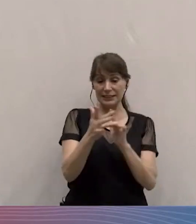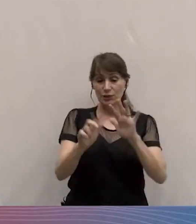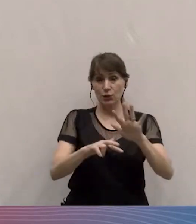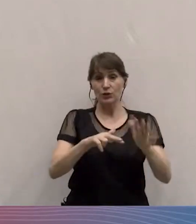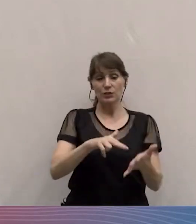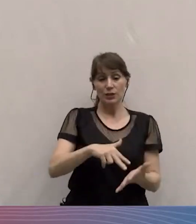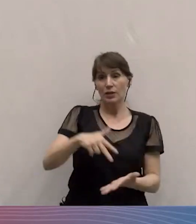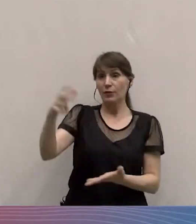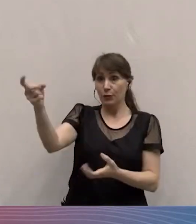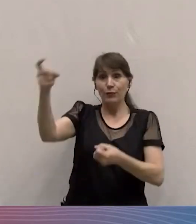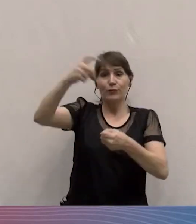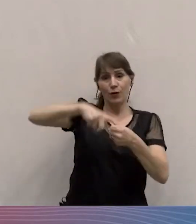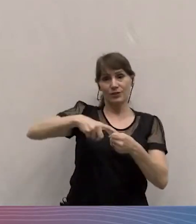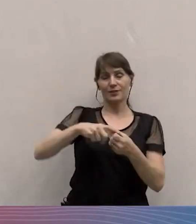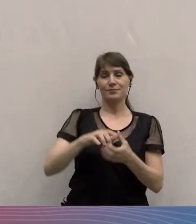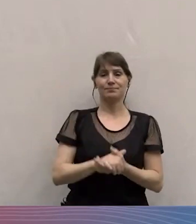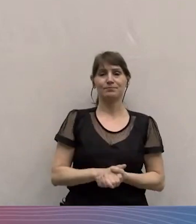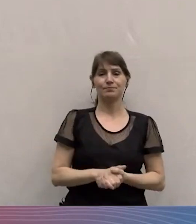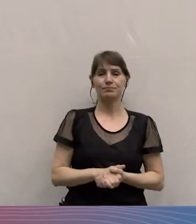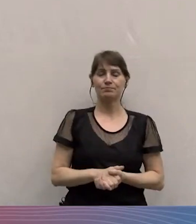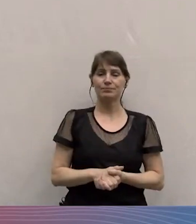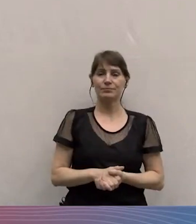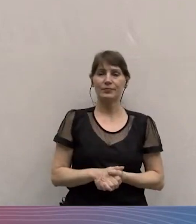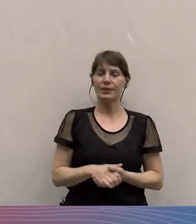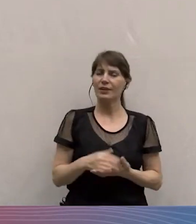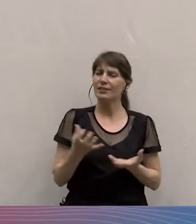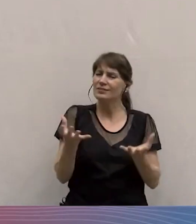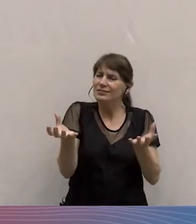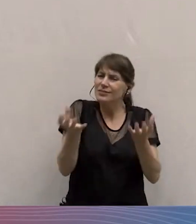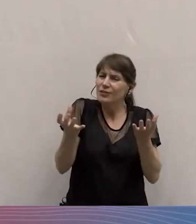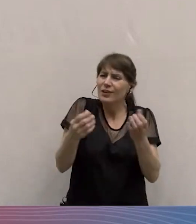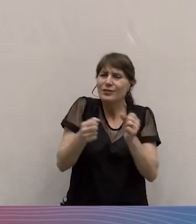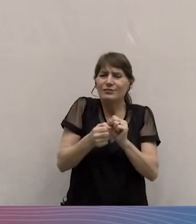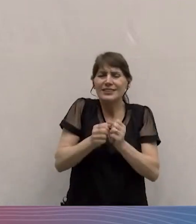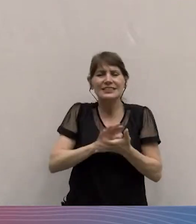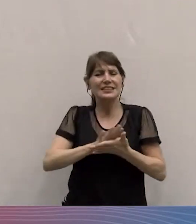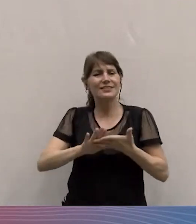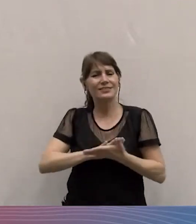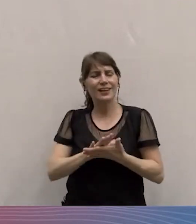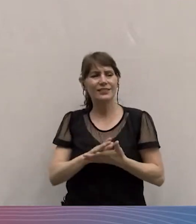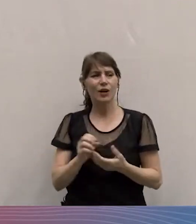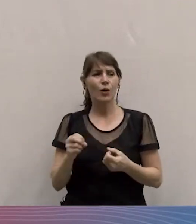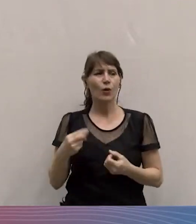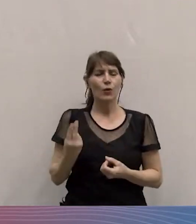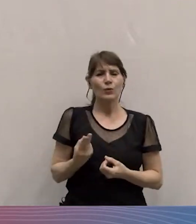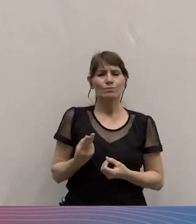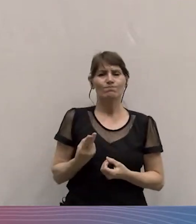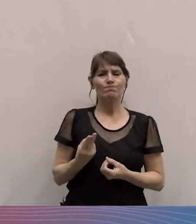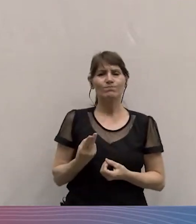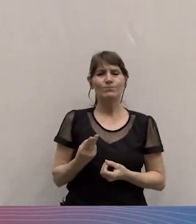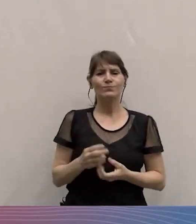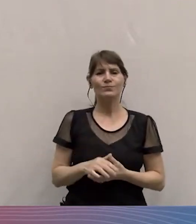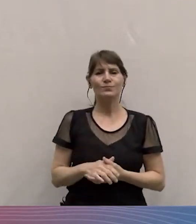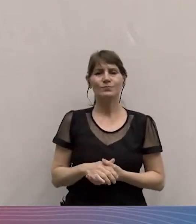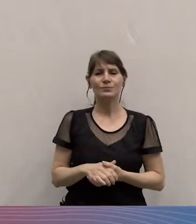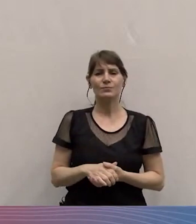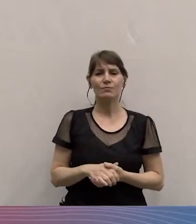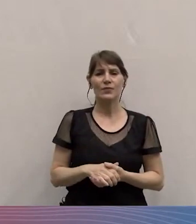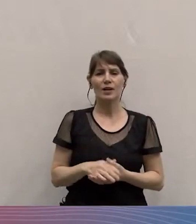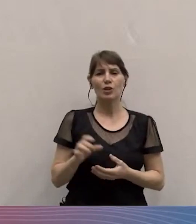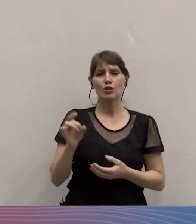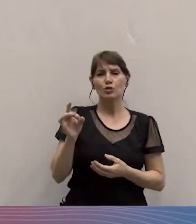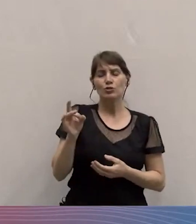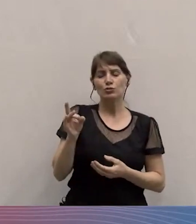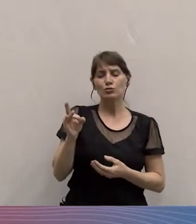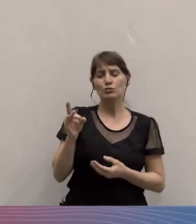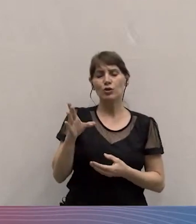próxima. Eu não quero fazer nada e falar nada que seja meramente para